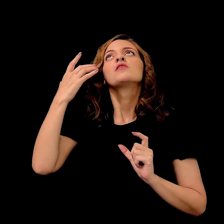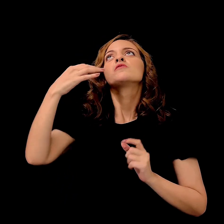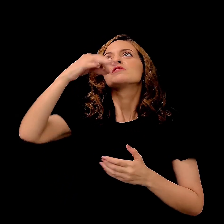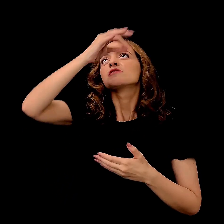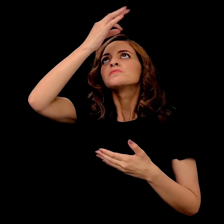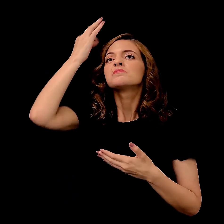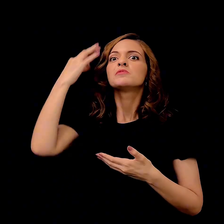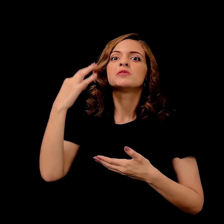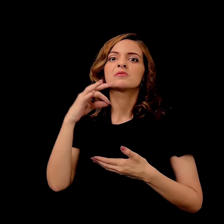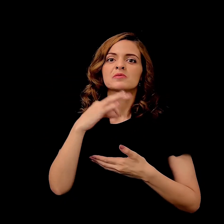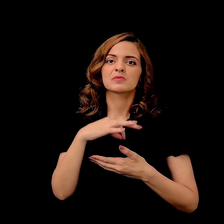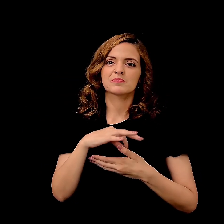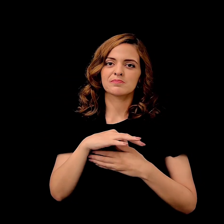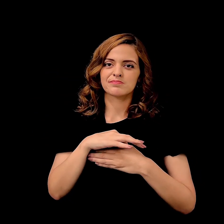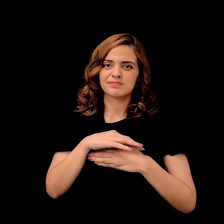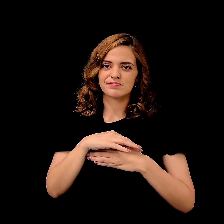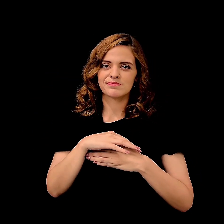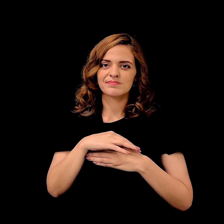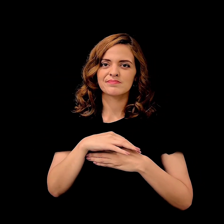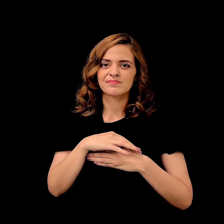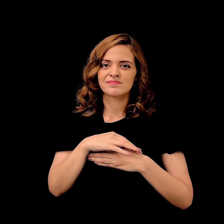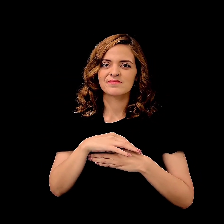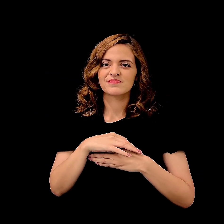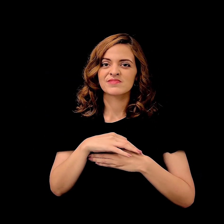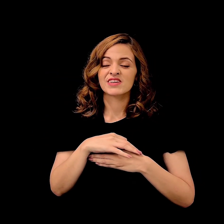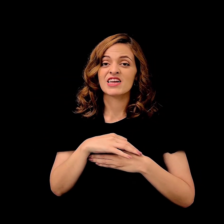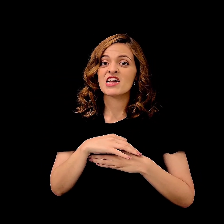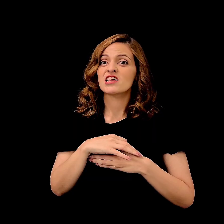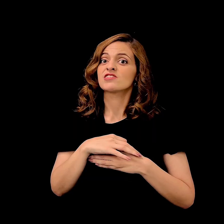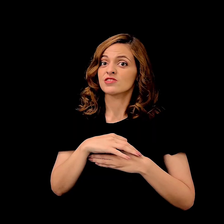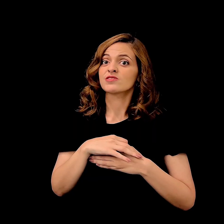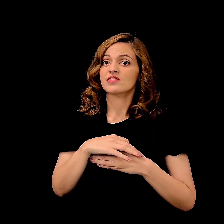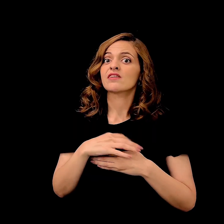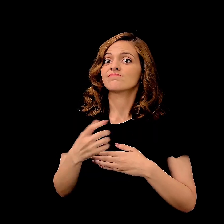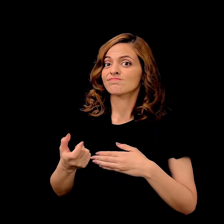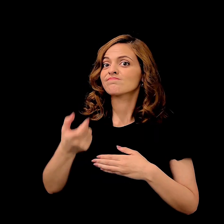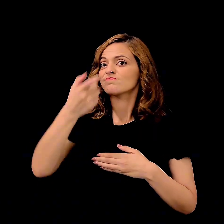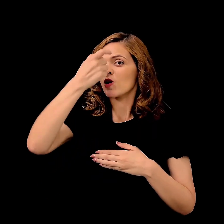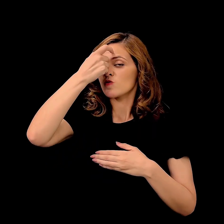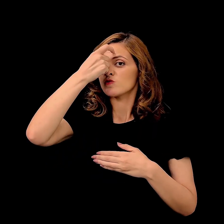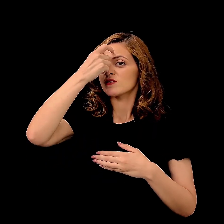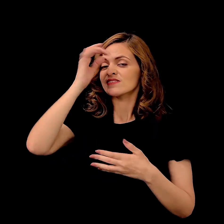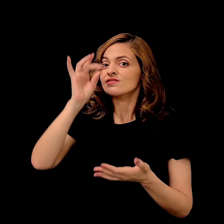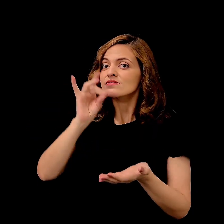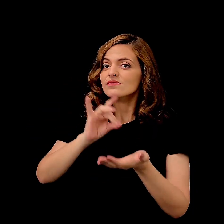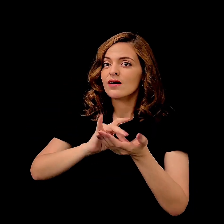Deus e tem juízo, ela